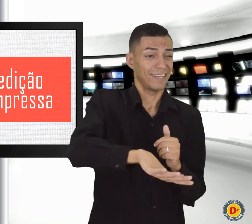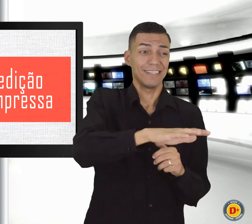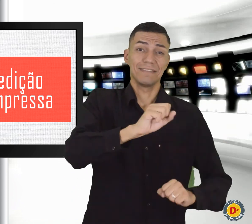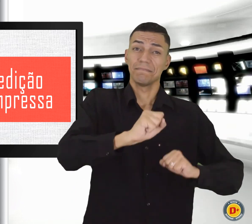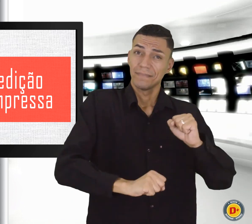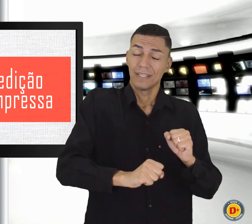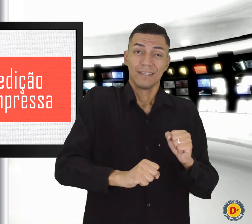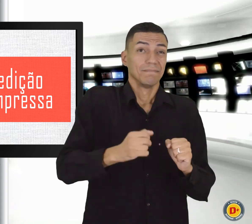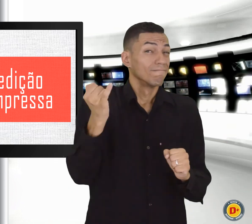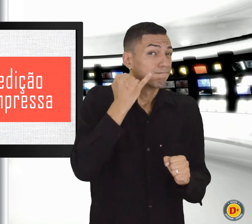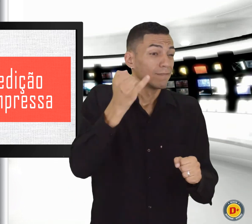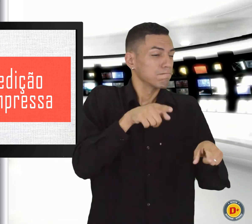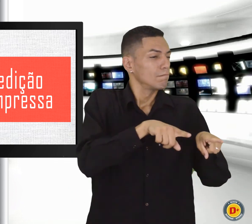as entidades de vários setores da